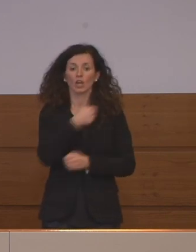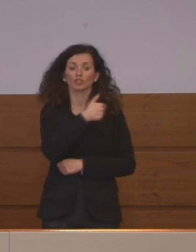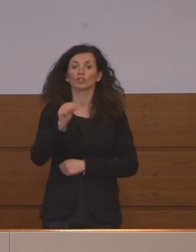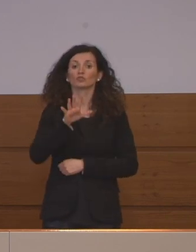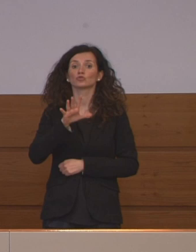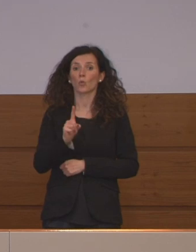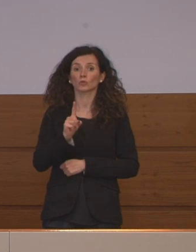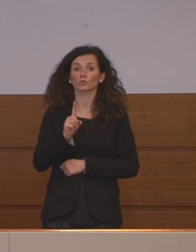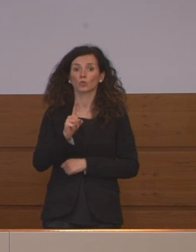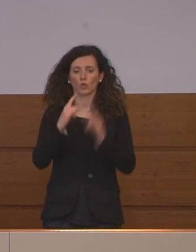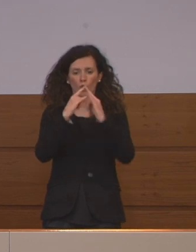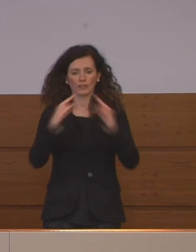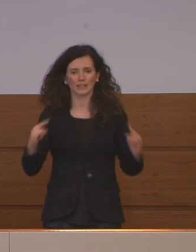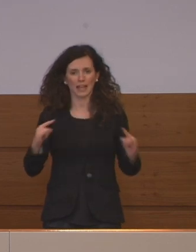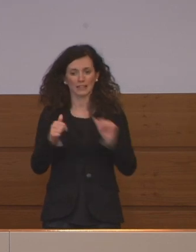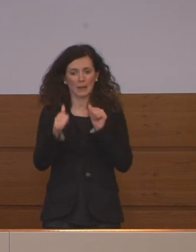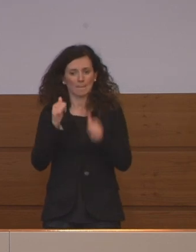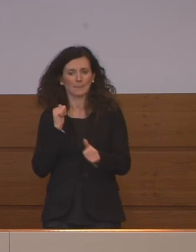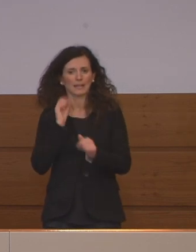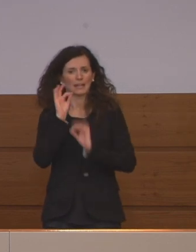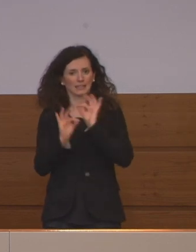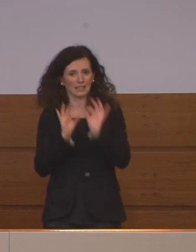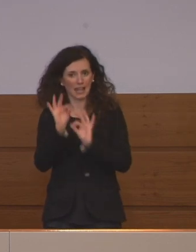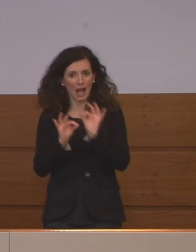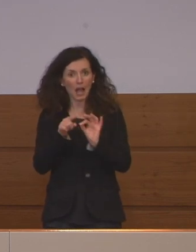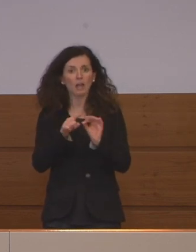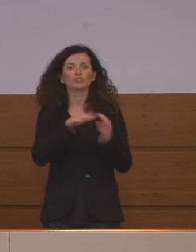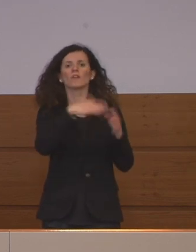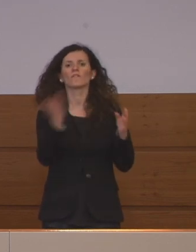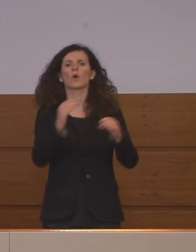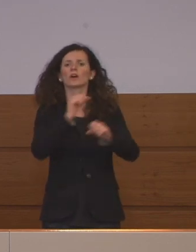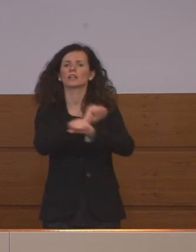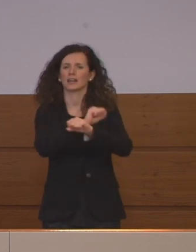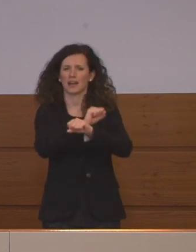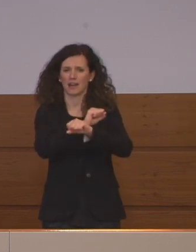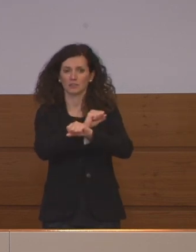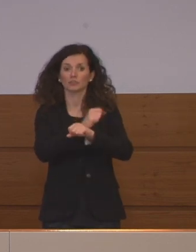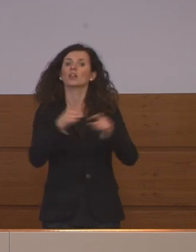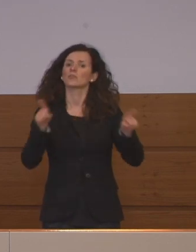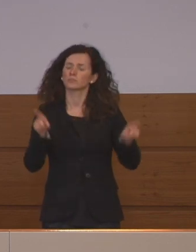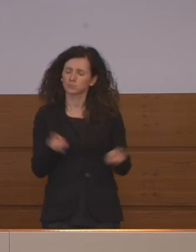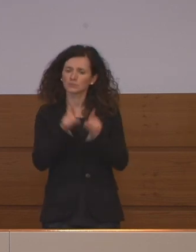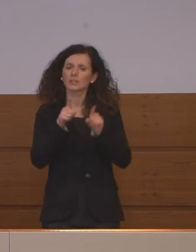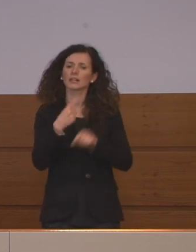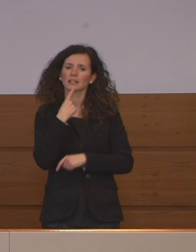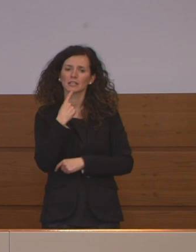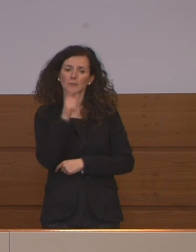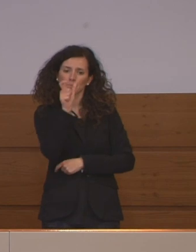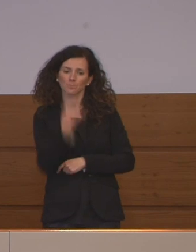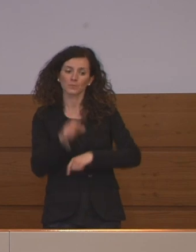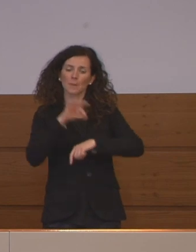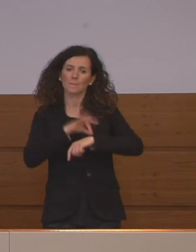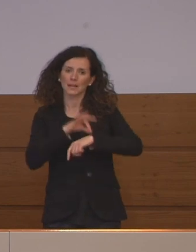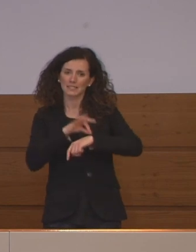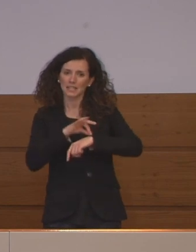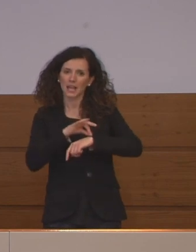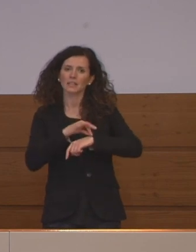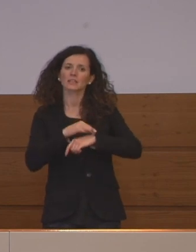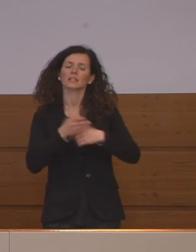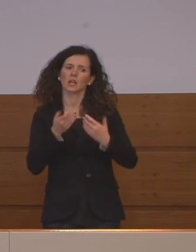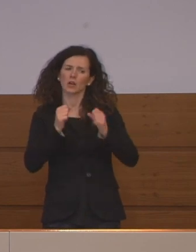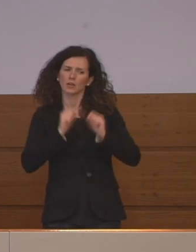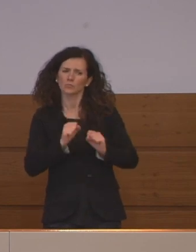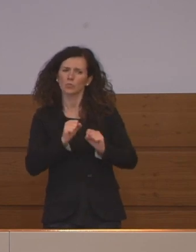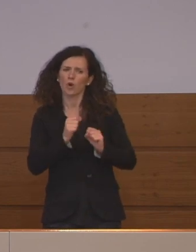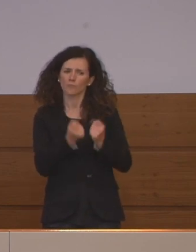tende pre trial all'interno dei penitenziari per lo stesso motivo intercettare i pazienti che presentano sintomi possibilmente